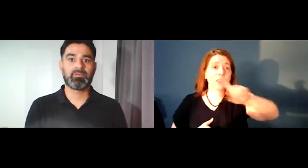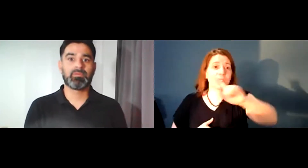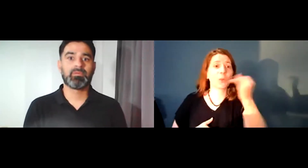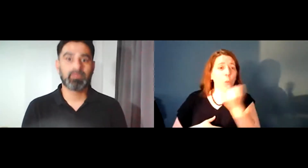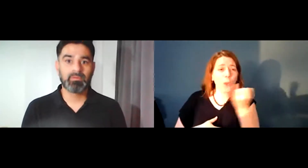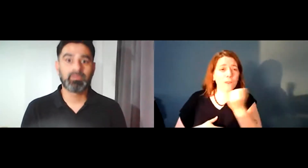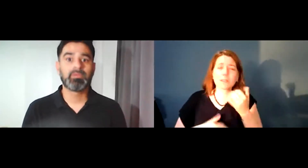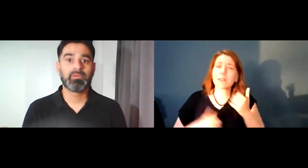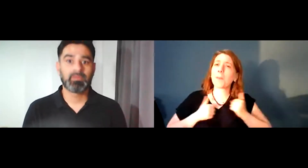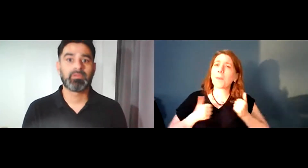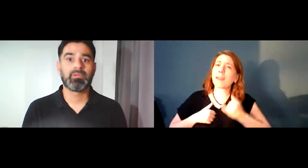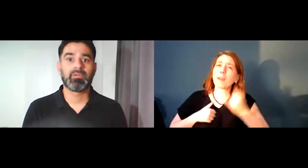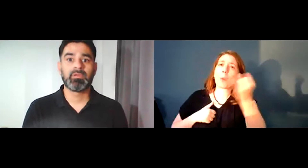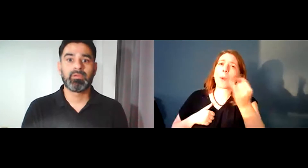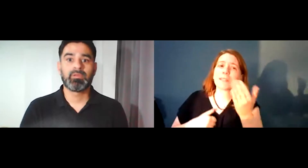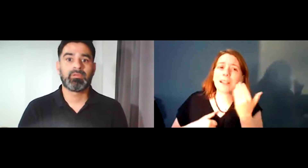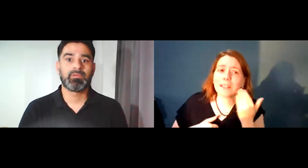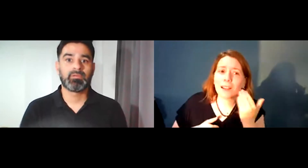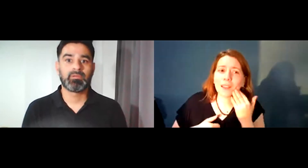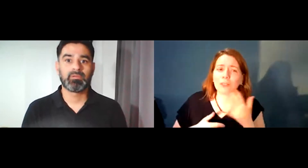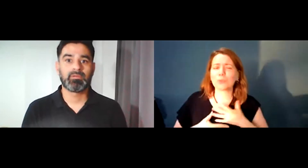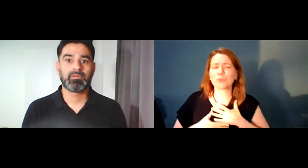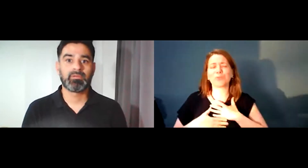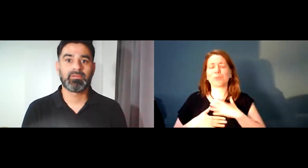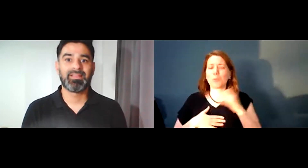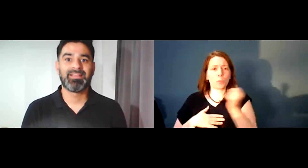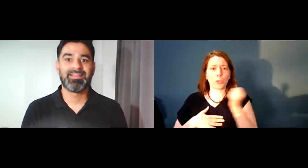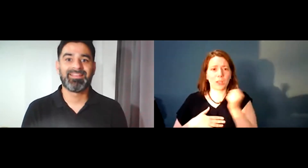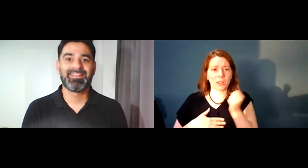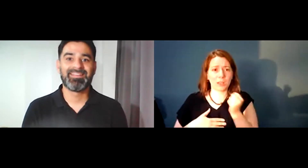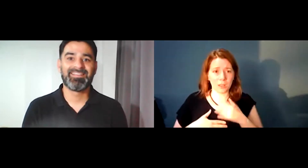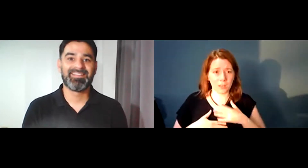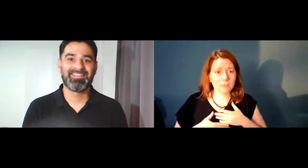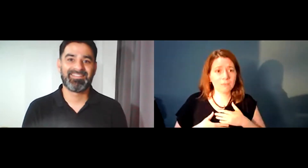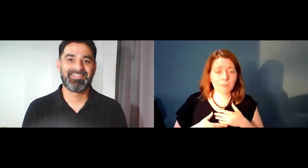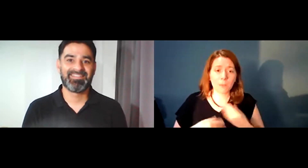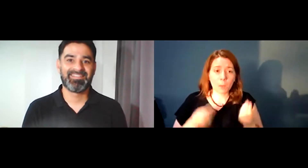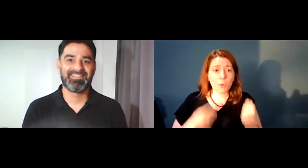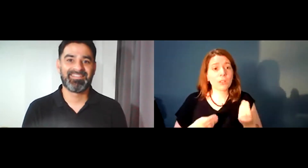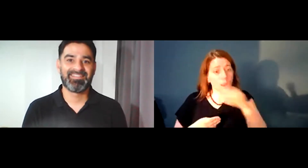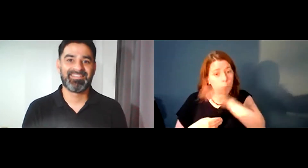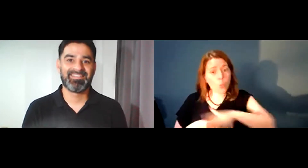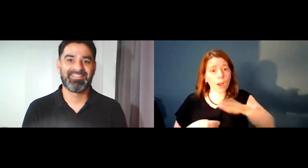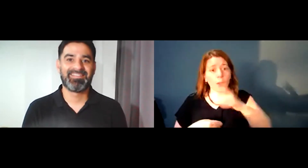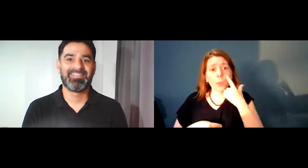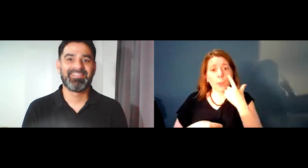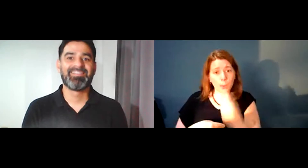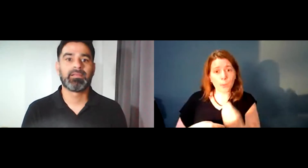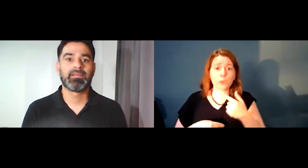tarde. Porque yo estoy viviendo acá en Nueva Atlantis, que hay muy poca gente, y estoy y vivo sola, así que no